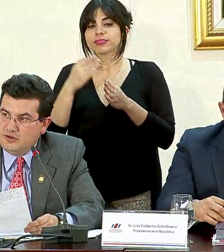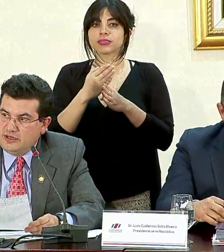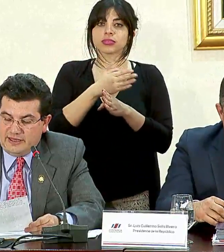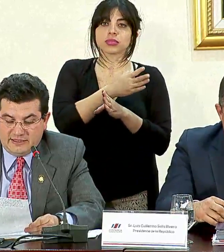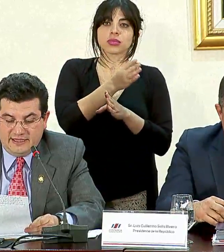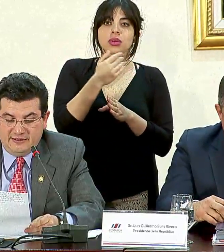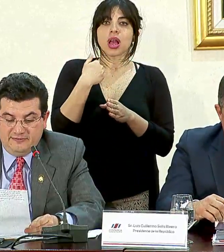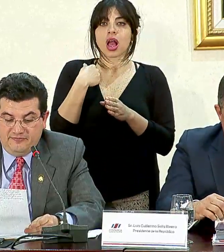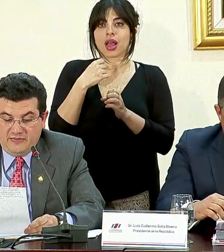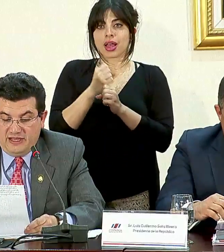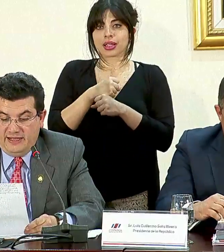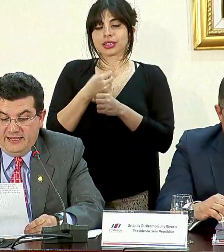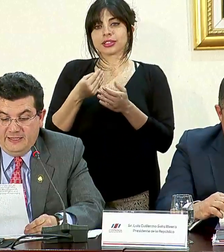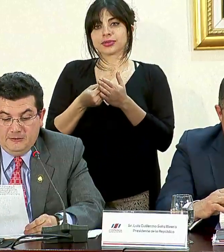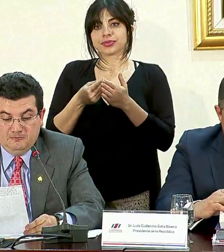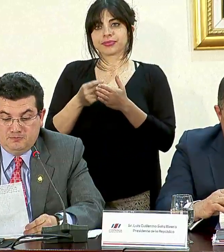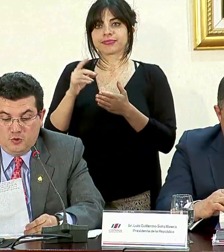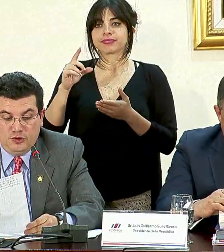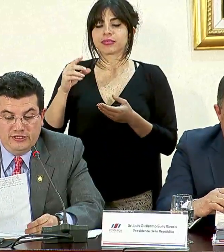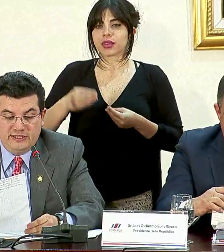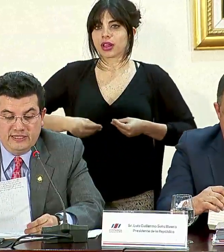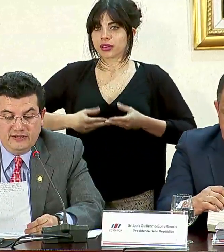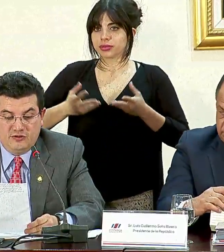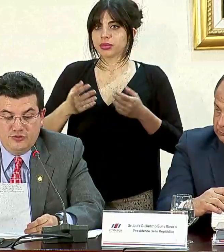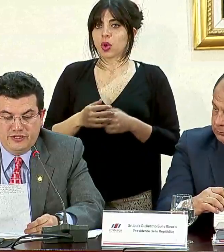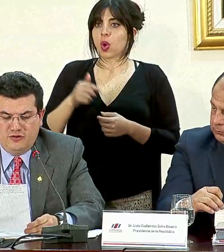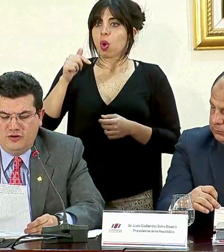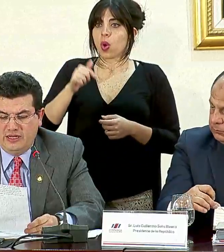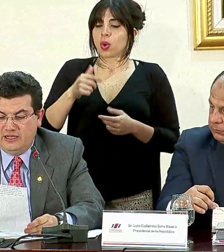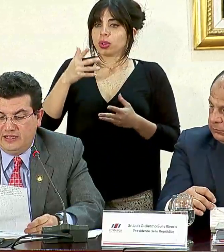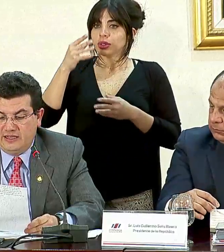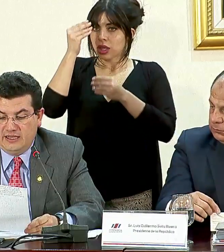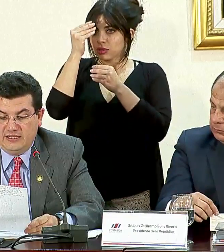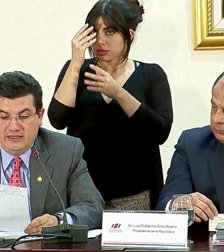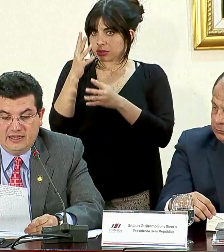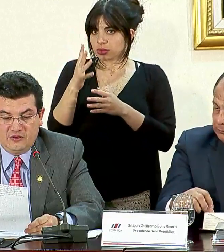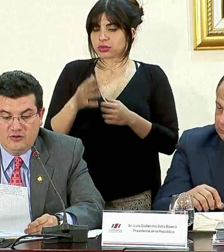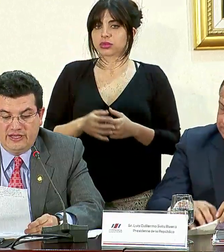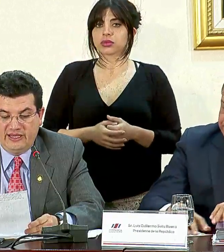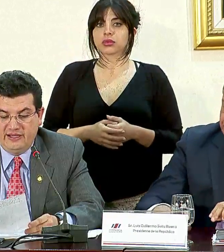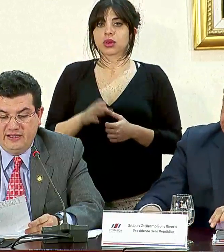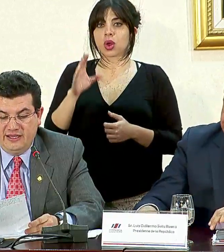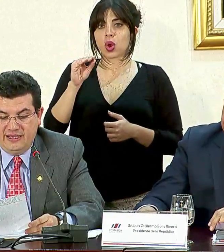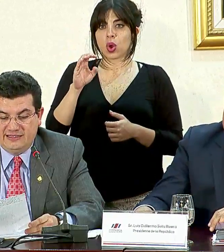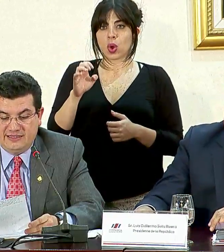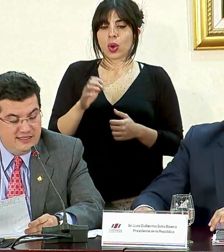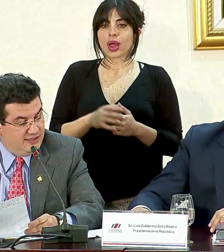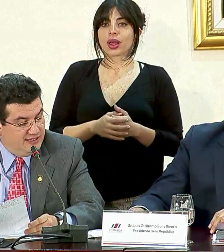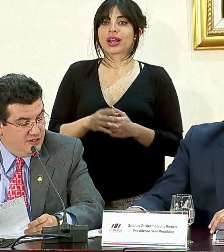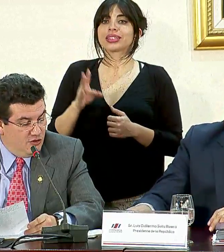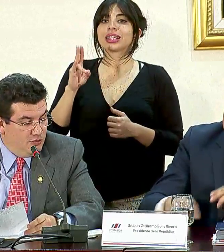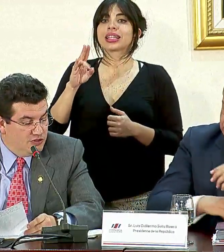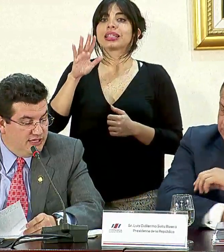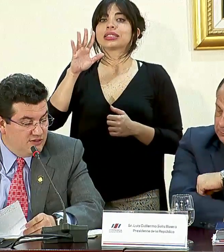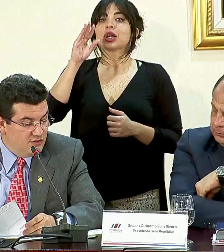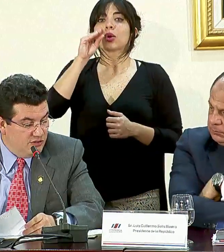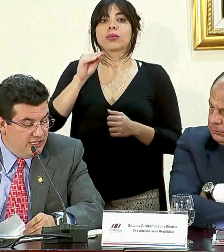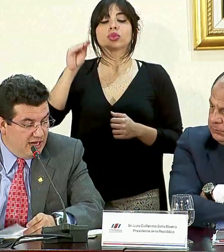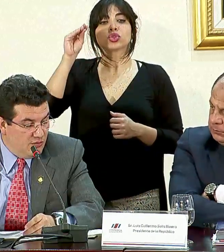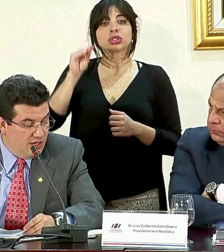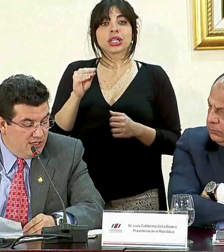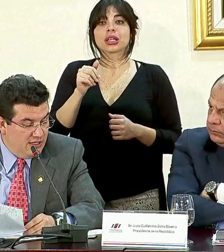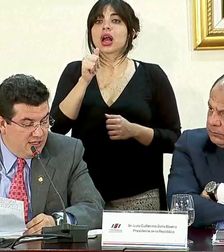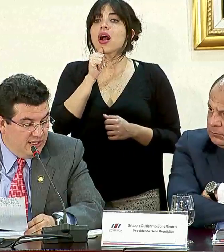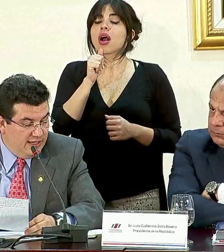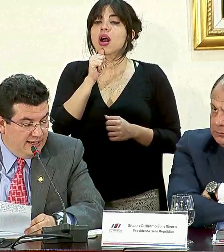tenido que hacer. Hoy se le comunicó al COE que el 75%